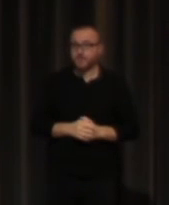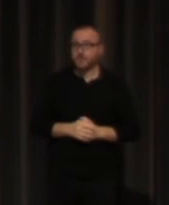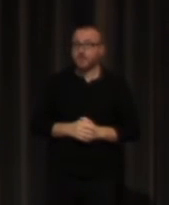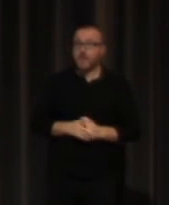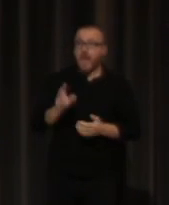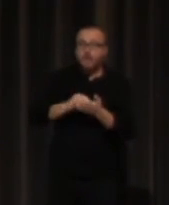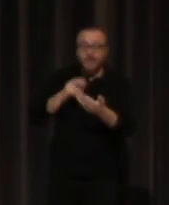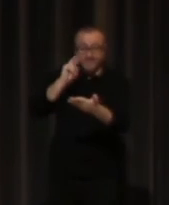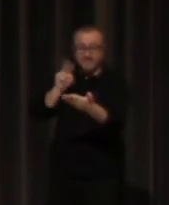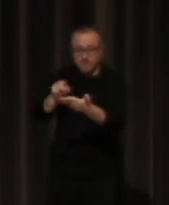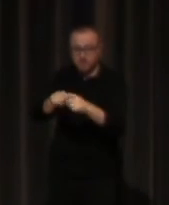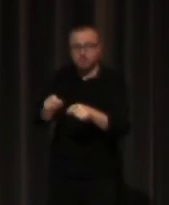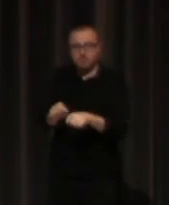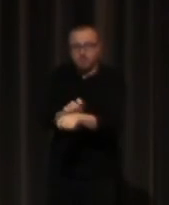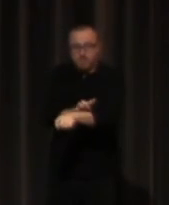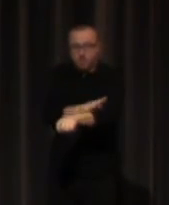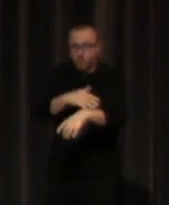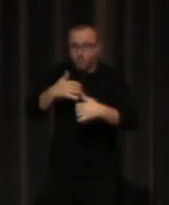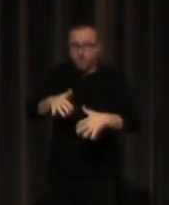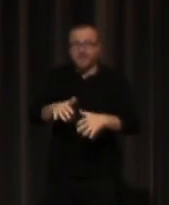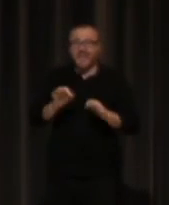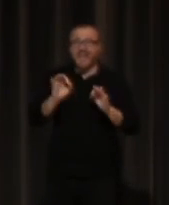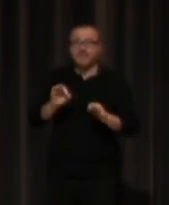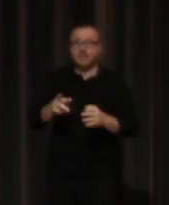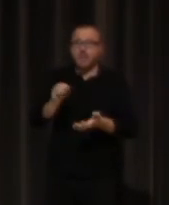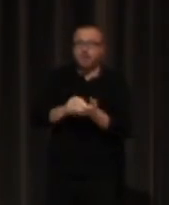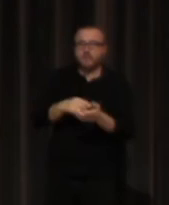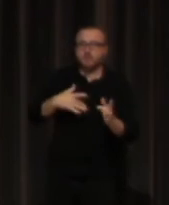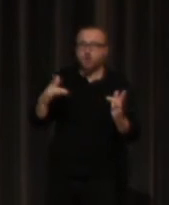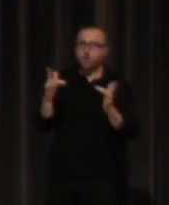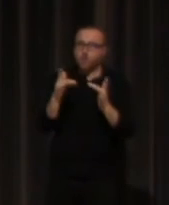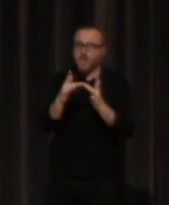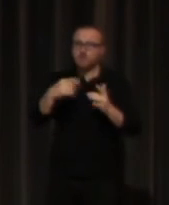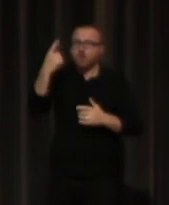punta, el buit queda conjurat, hi ha una connexió,